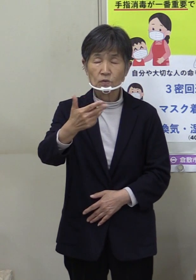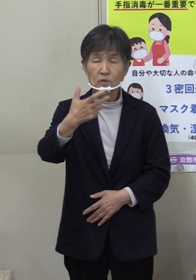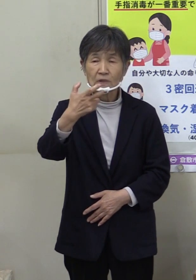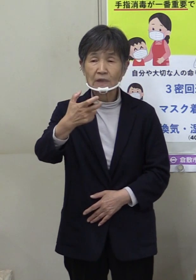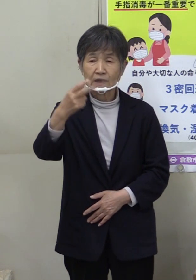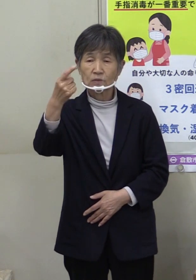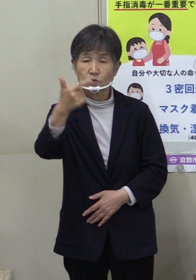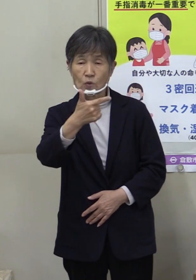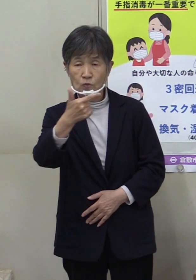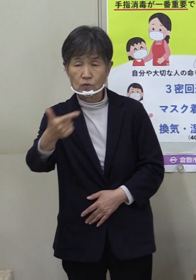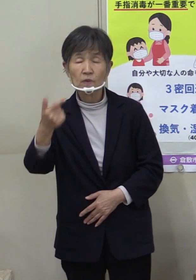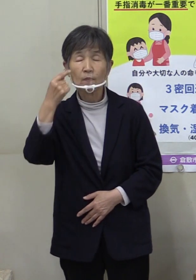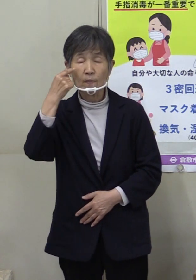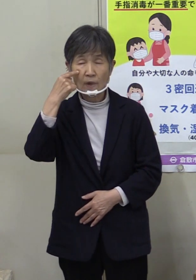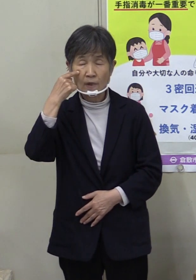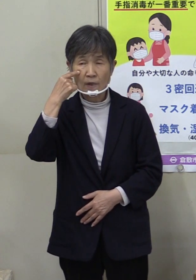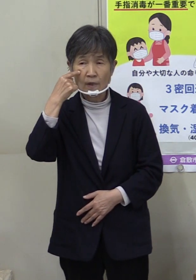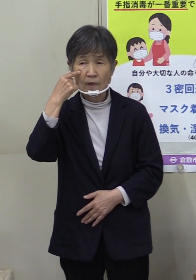976、